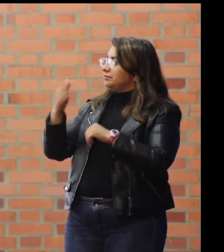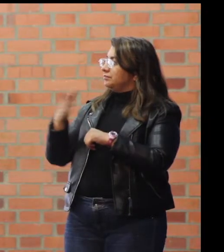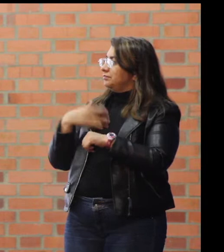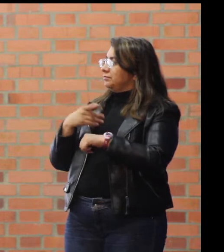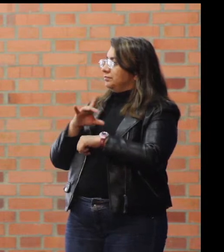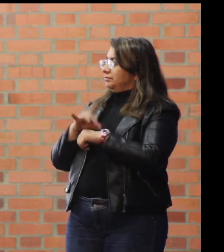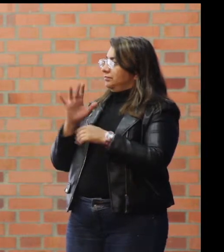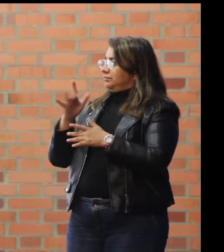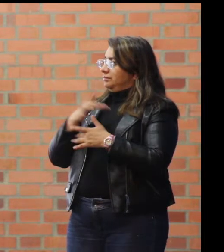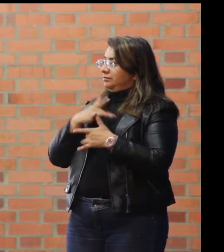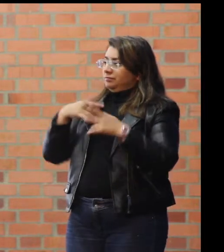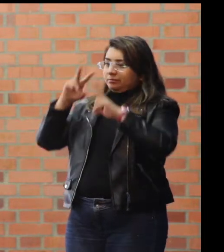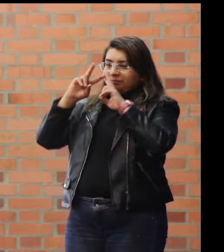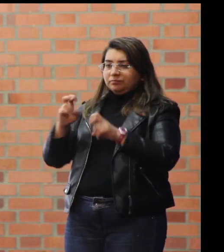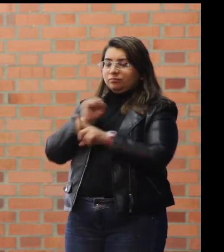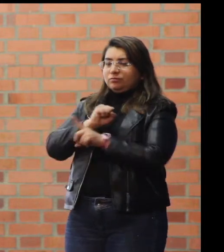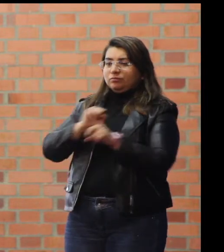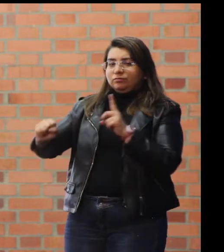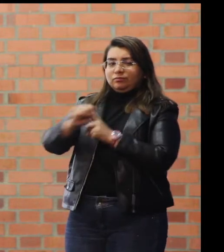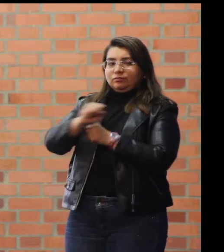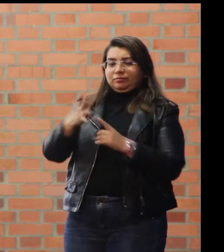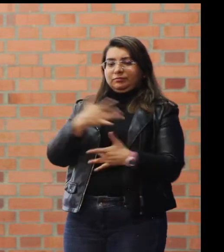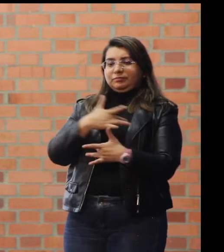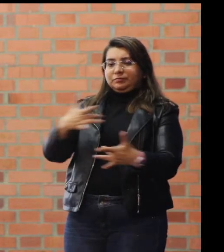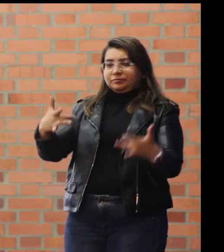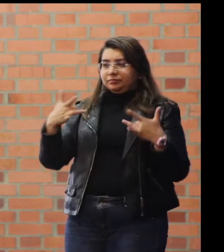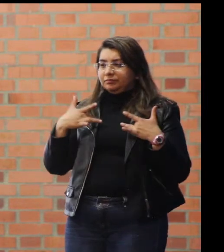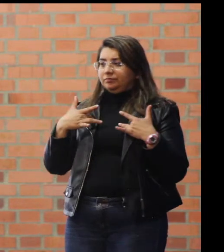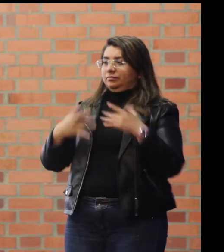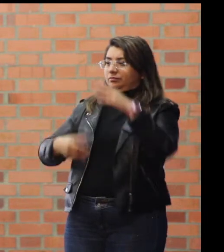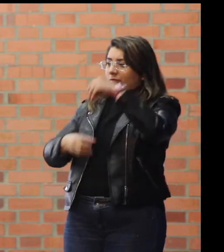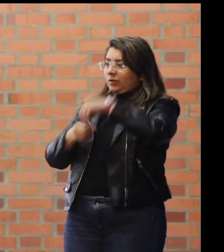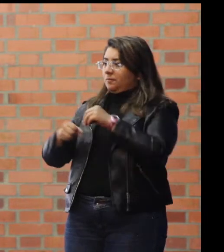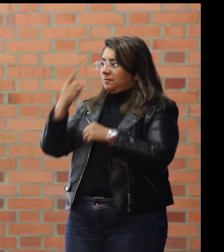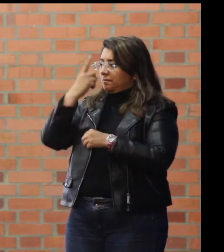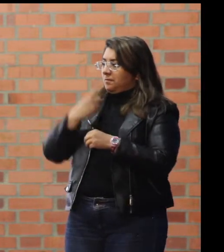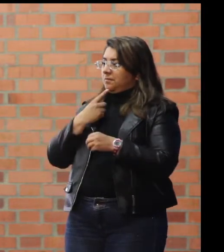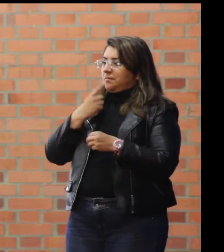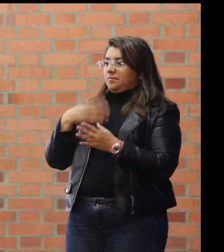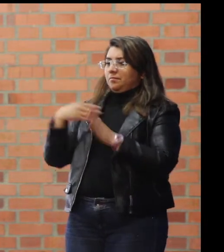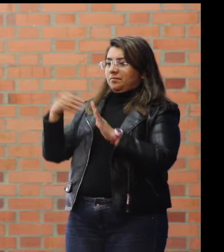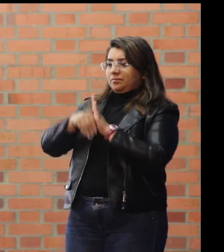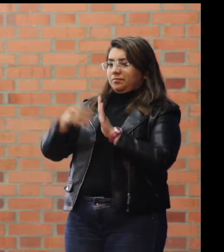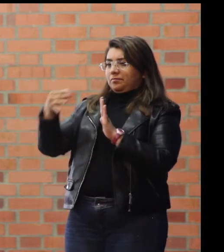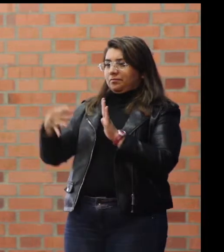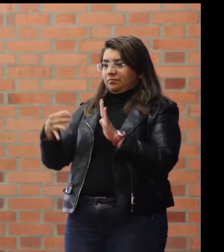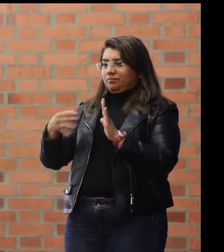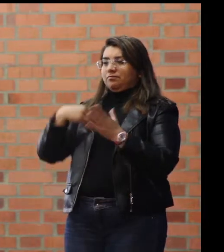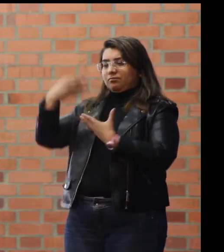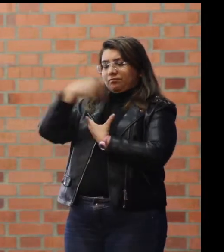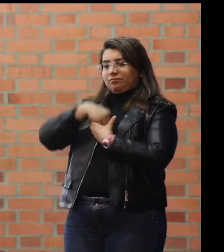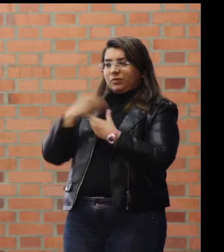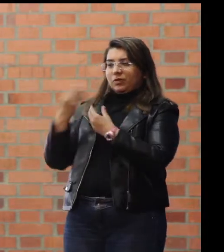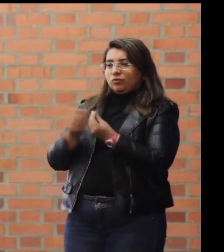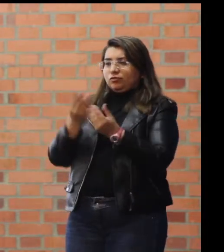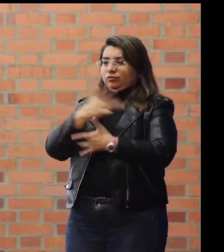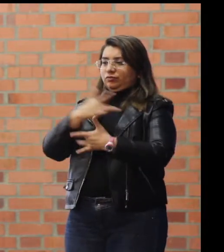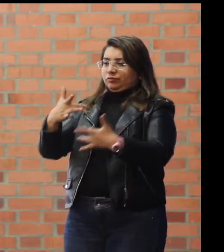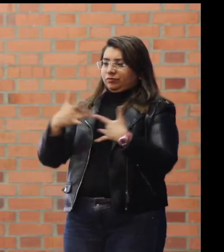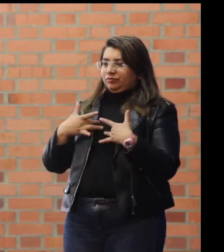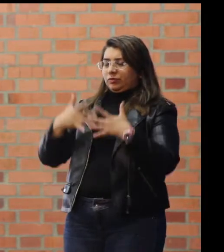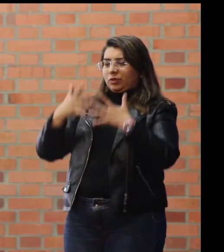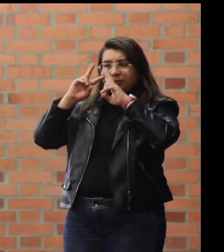máster en investigación social en salud y doctora en bioética ética aplicada y salud colectiva es